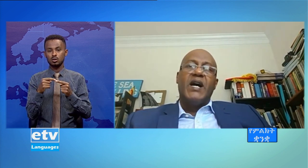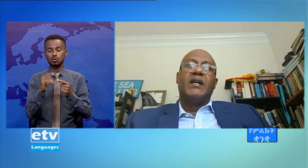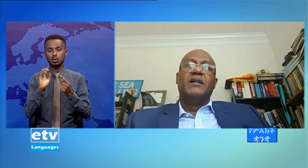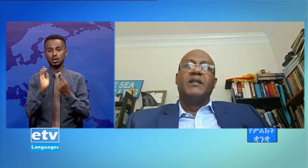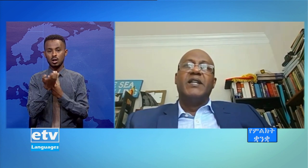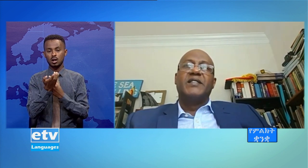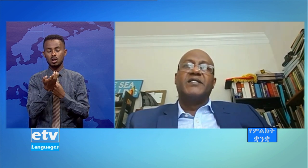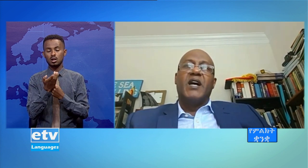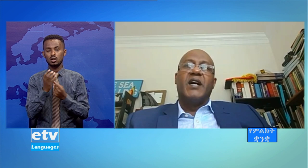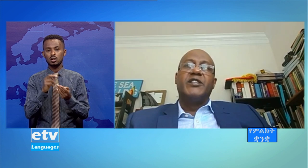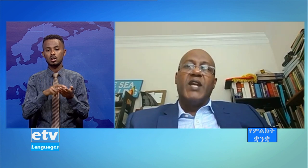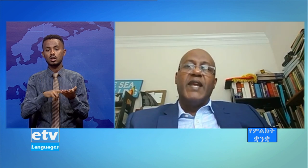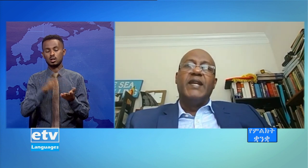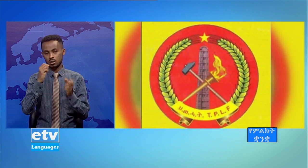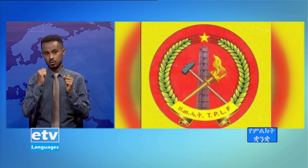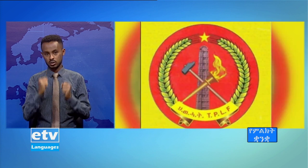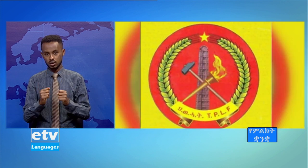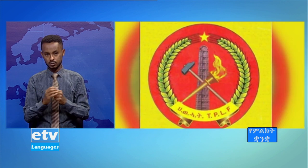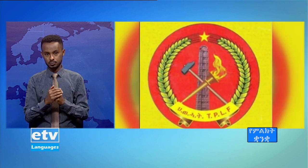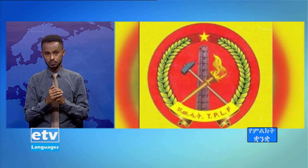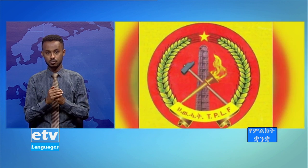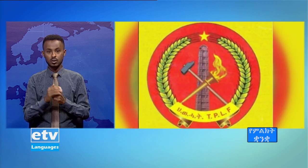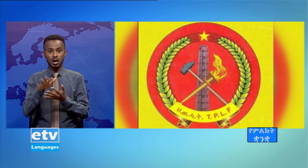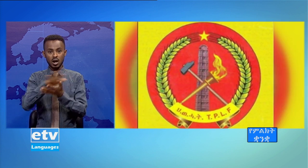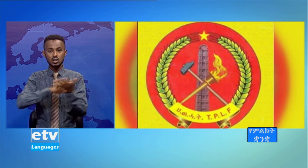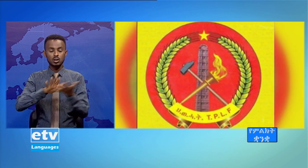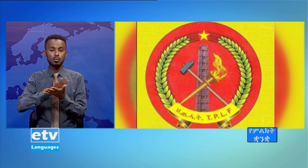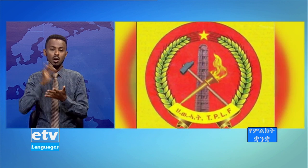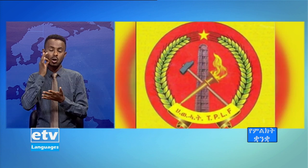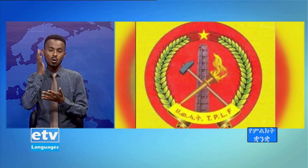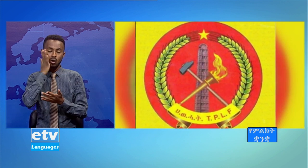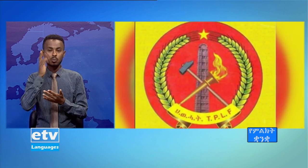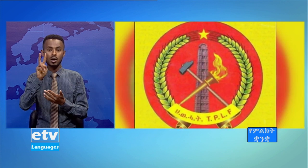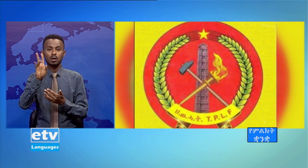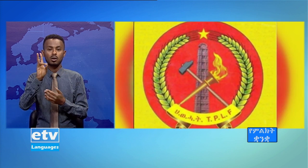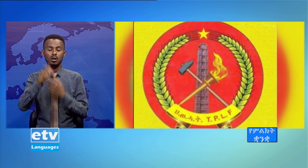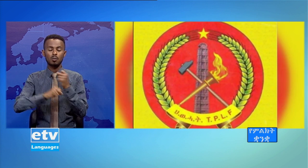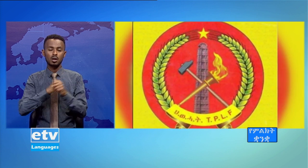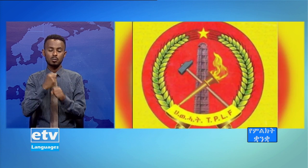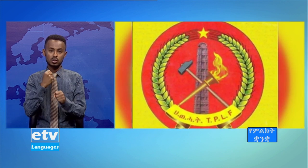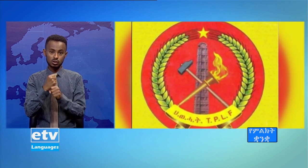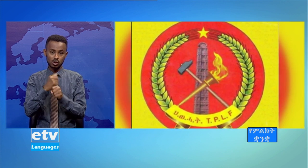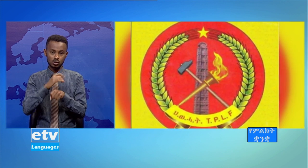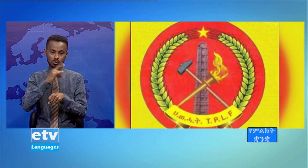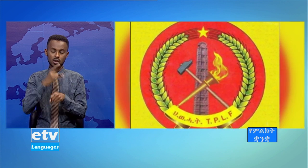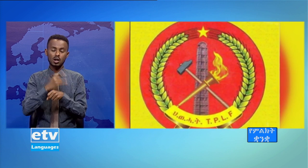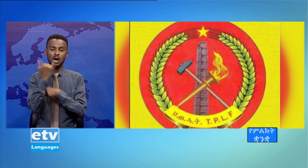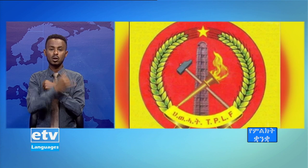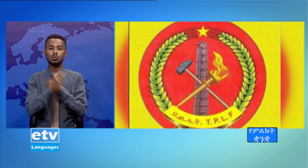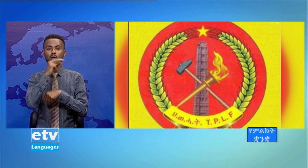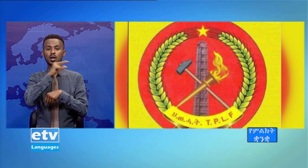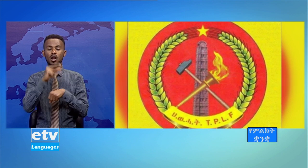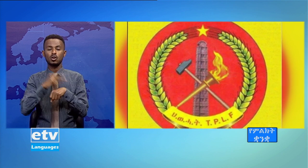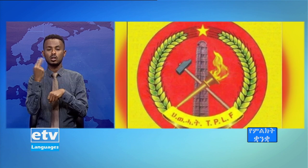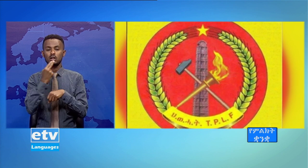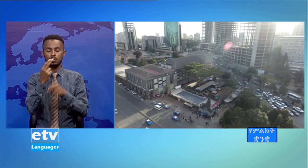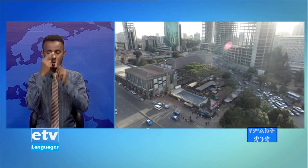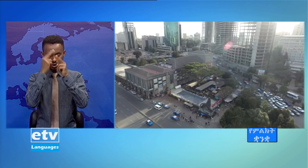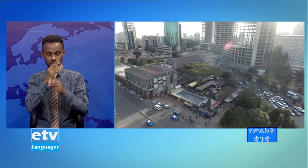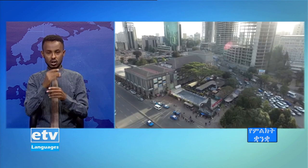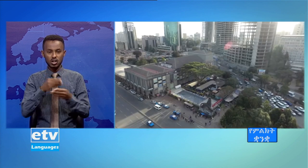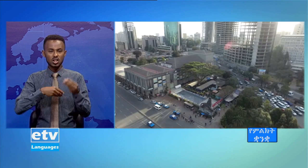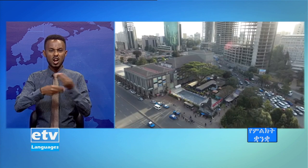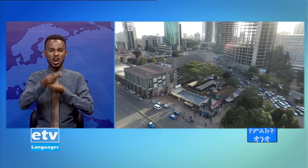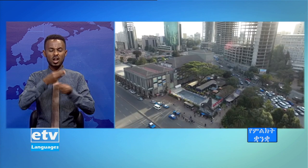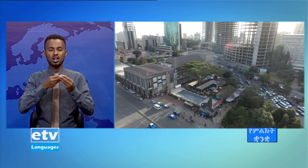ሁኔታ ሊነሳ ይችላል። አሸባሪ ህወሓት በ27 ዓመቱ ያገዛዝ ዘመን ከሀገሪቱ ብሔራዊ ጥቅምና ክብር ይልቅ የተላላኪነት